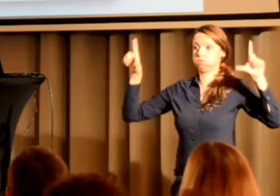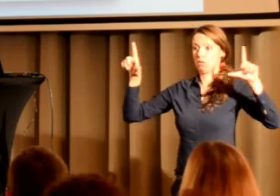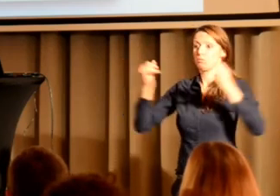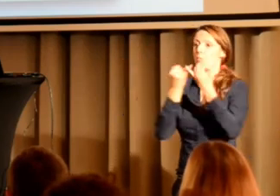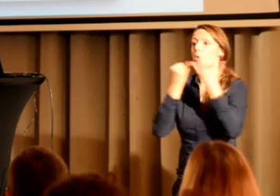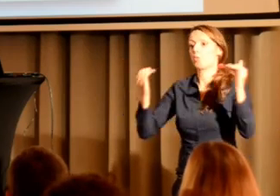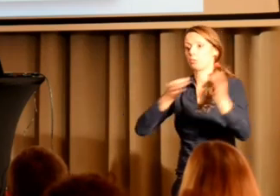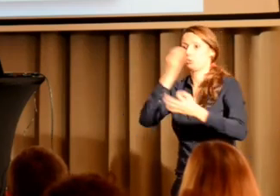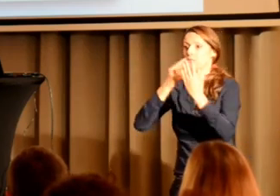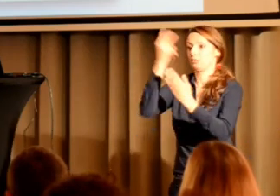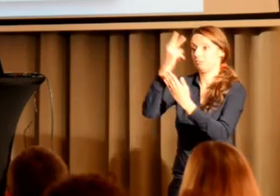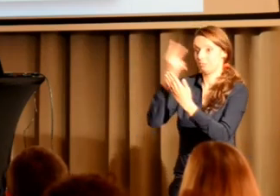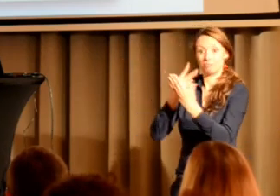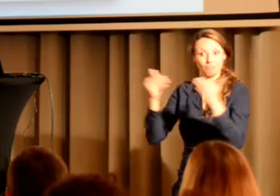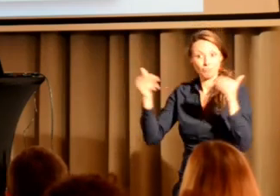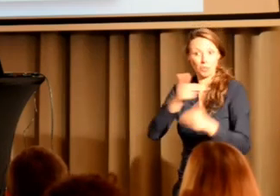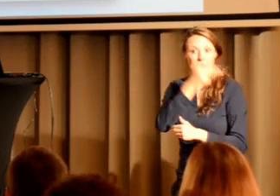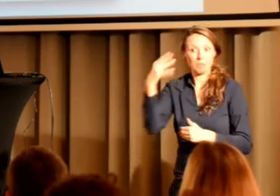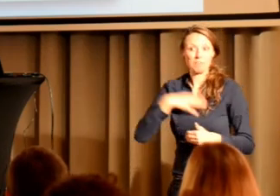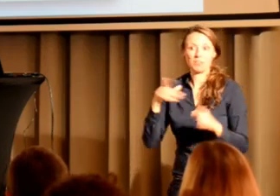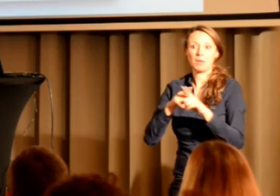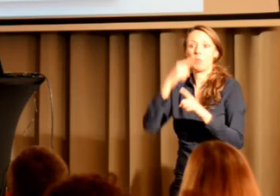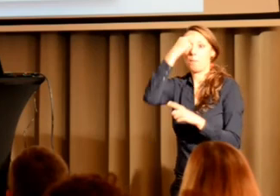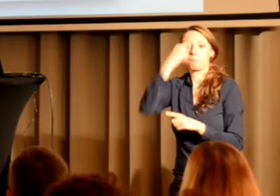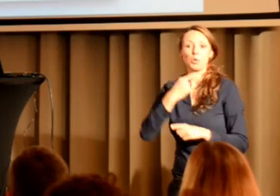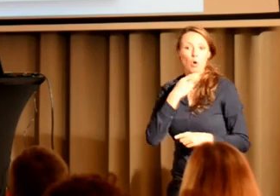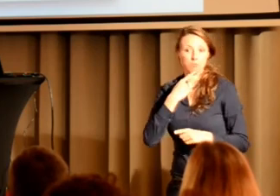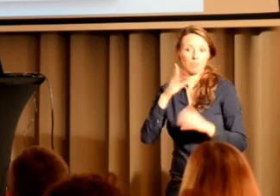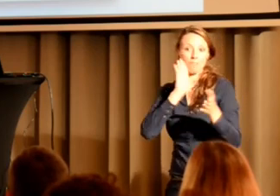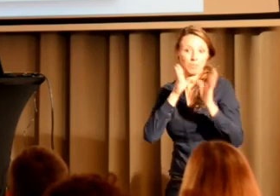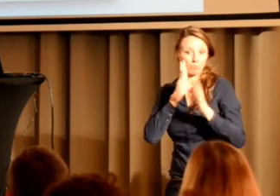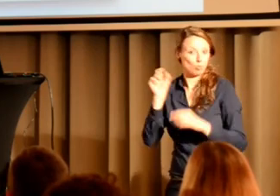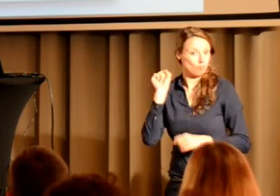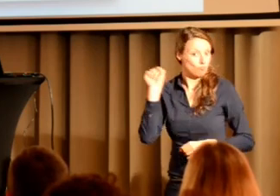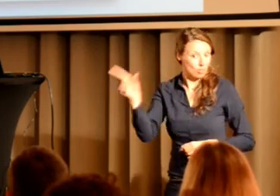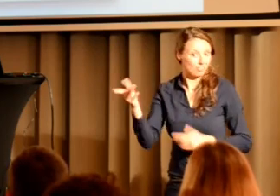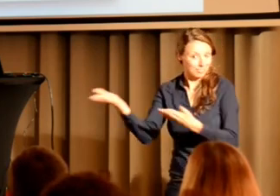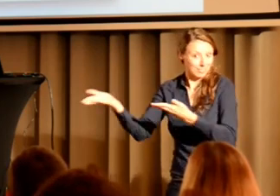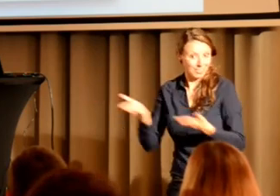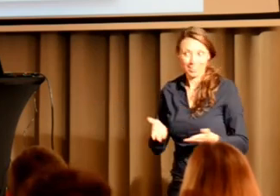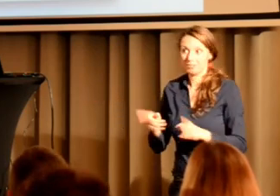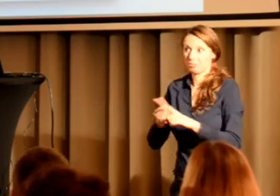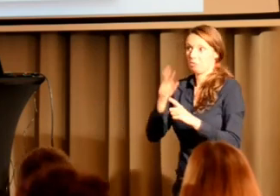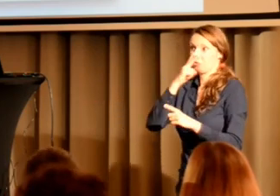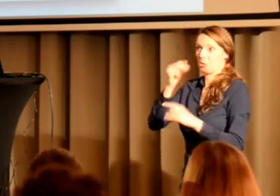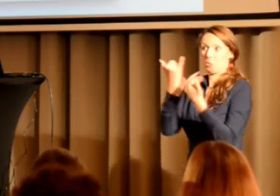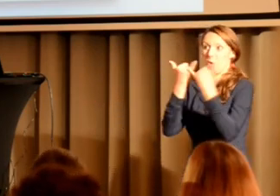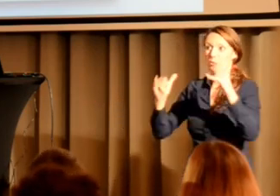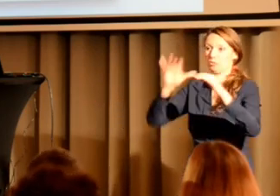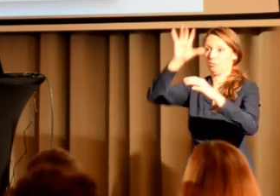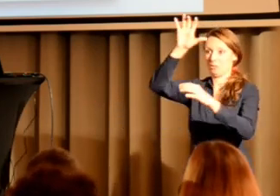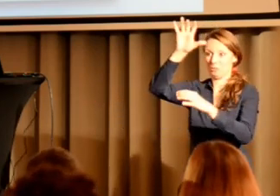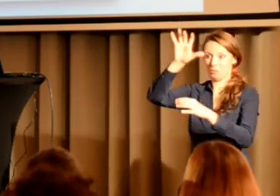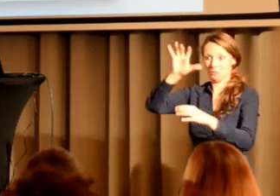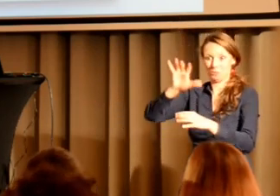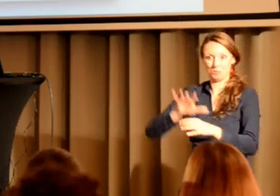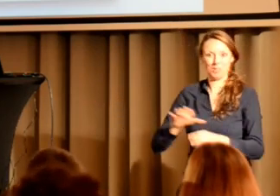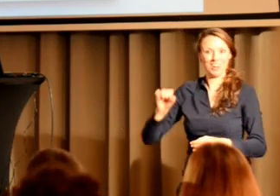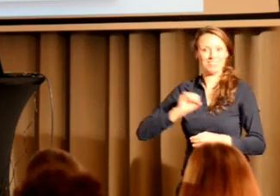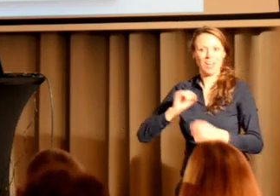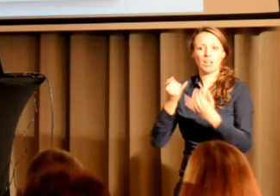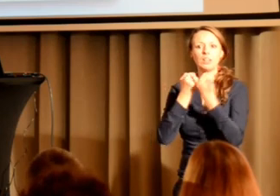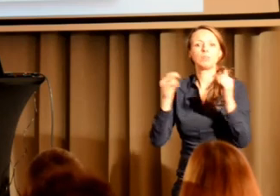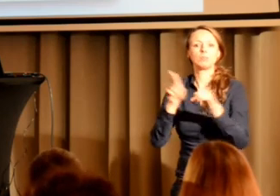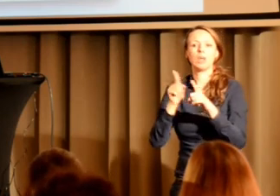Jesteśmy także na Facebooku, mamy profil na Facebooku. Tutaj w zakładeczkach jest sporo fajnych historii na temat mitów